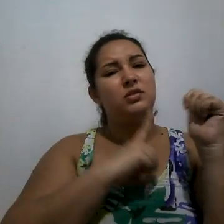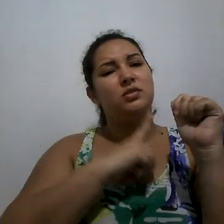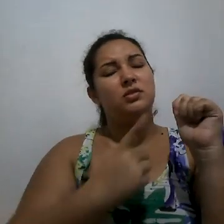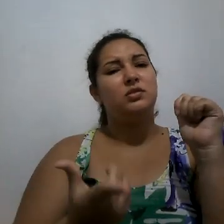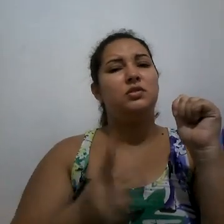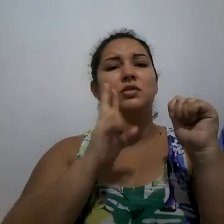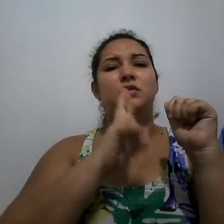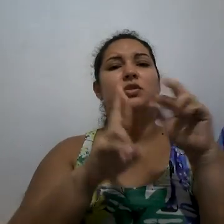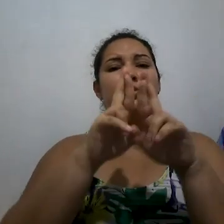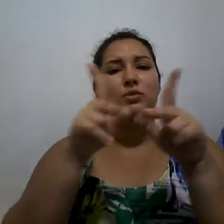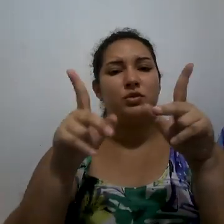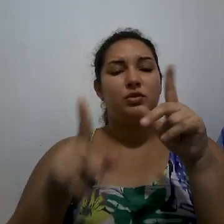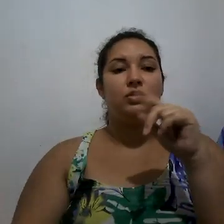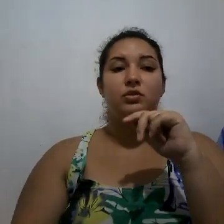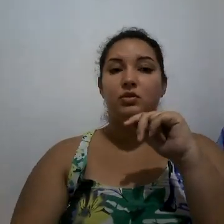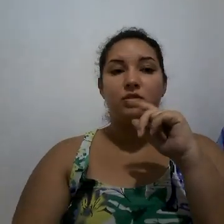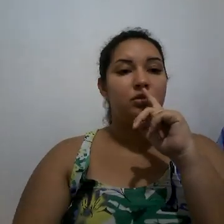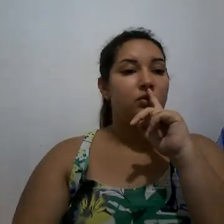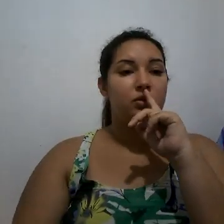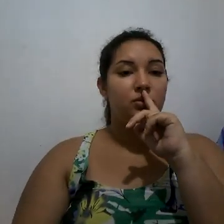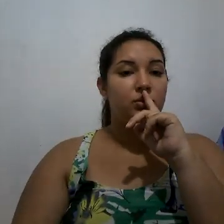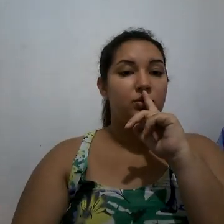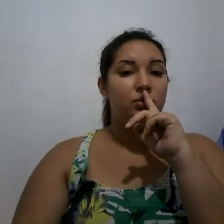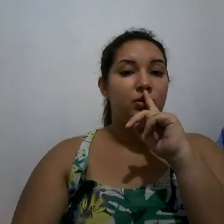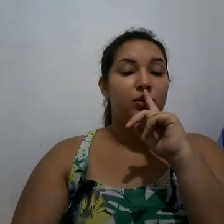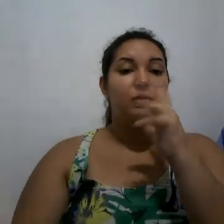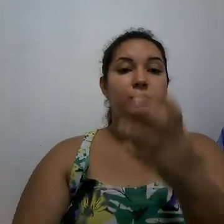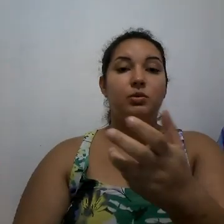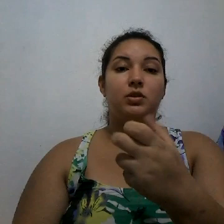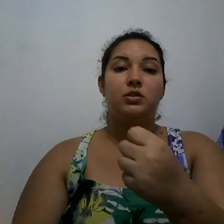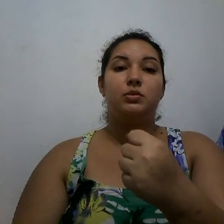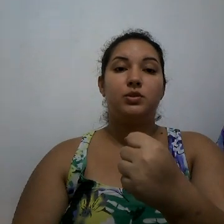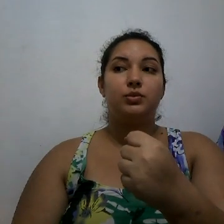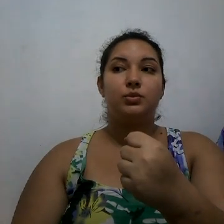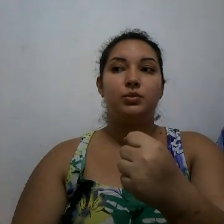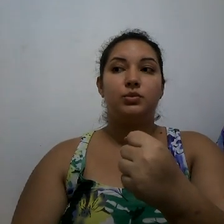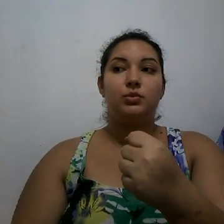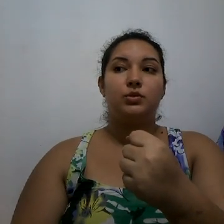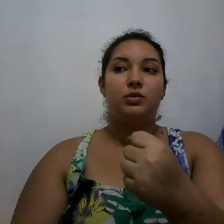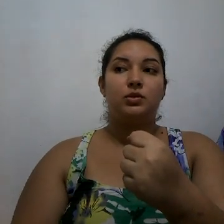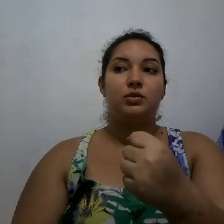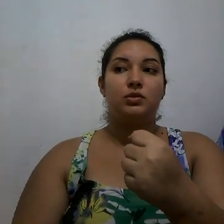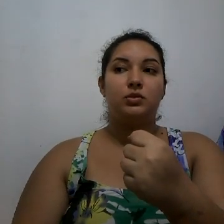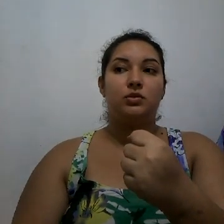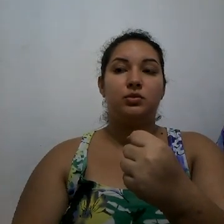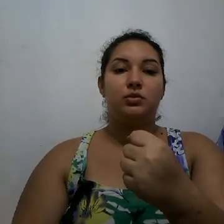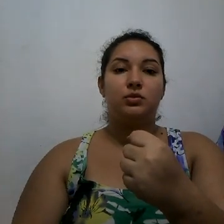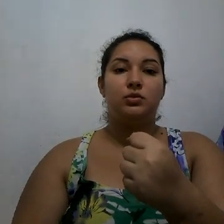resultados diferentes. Não é só uma aqui que deu mais ou menos igual. Deram resultados diferentes. O que eu faço? Como assim? Que